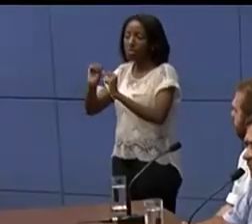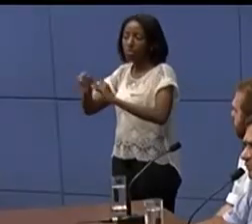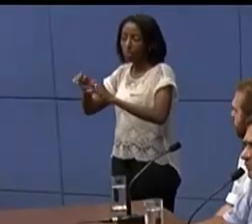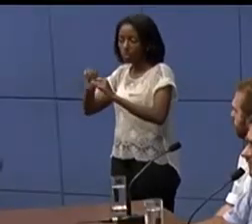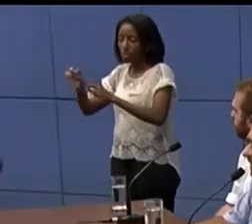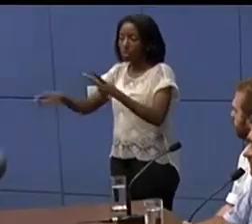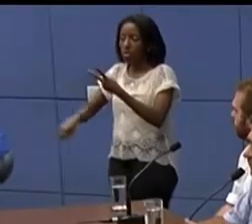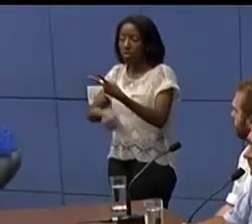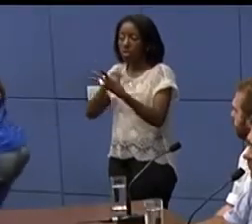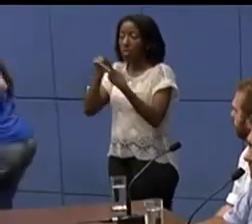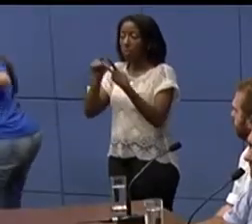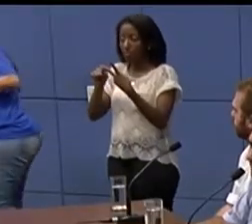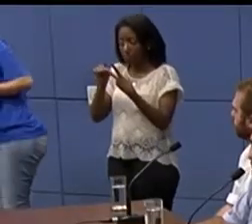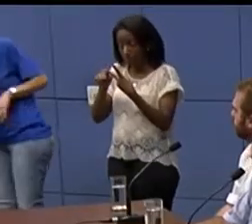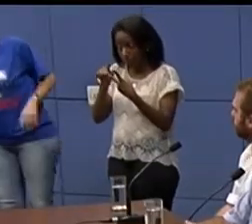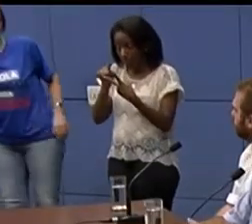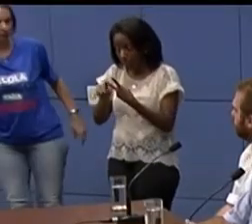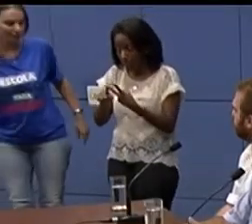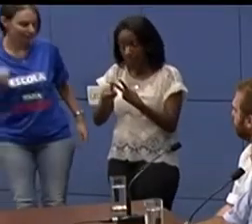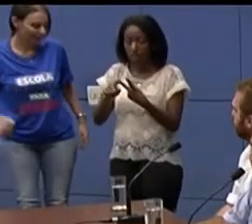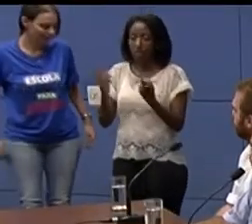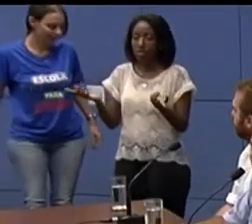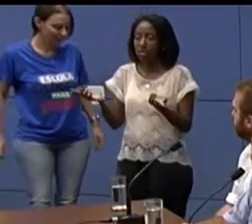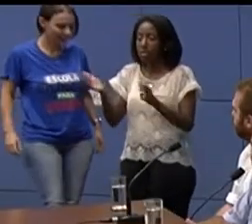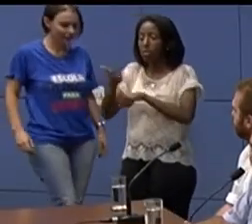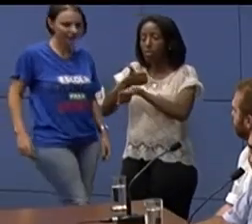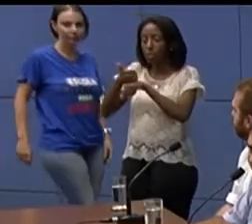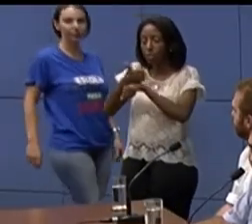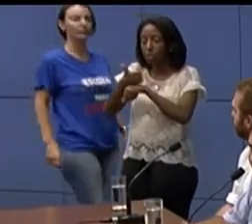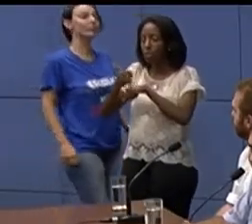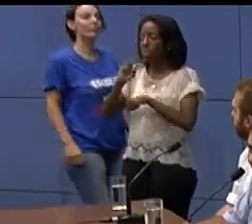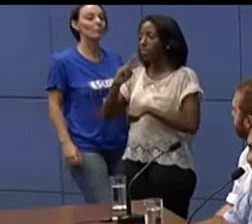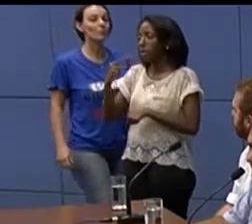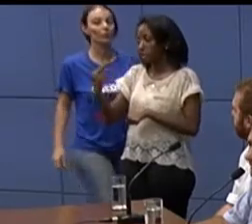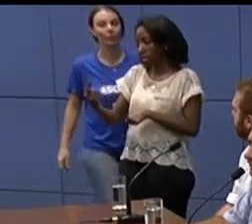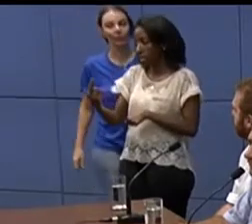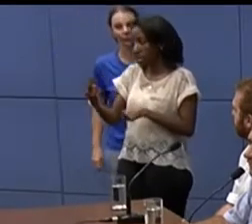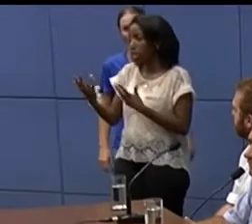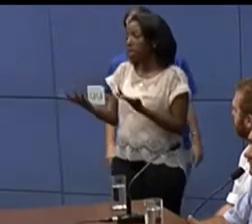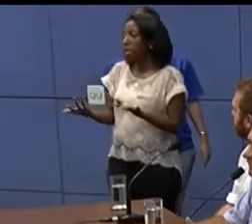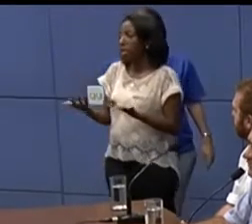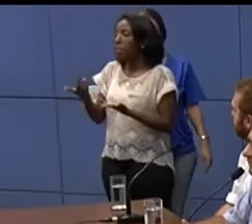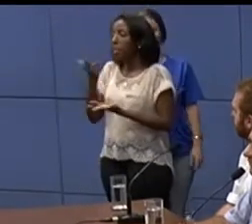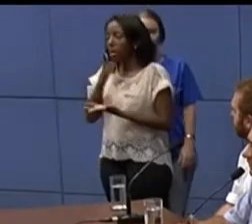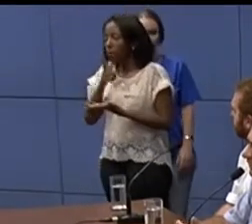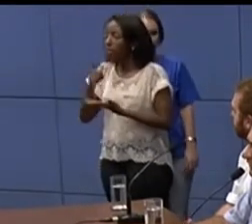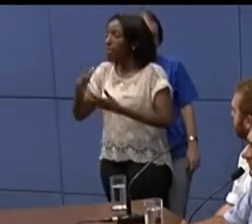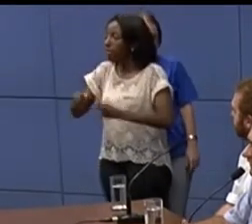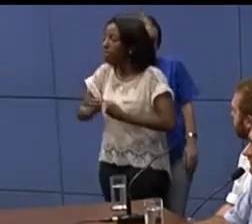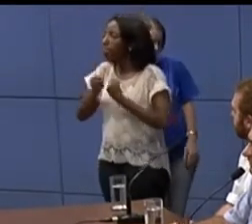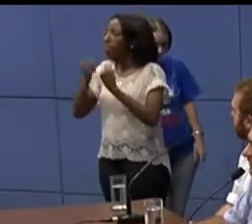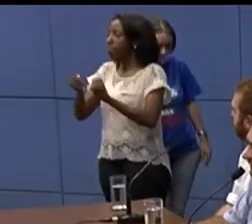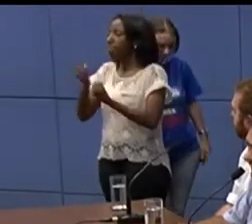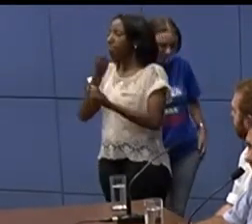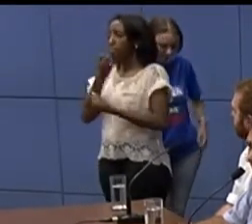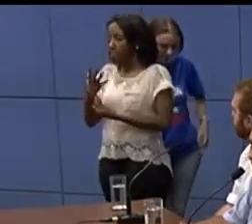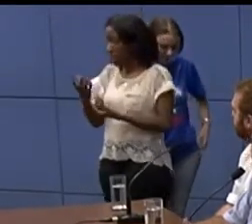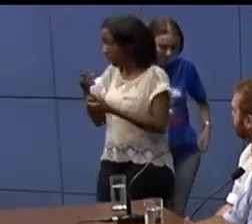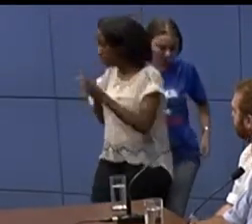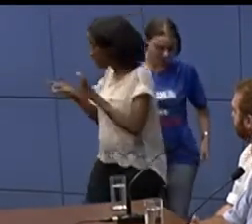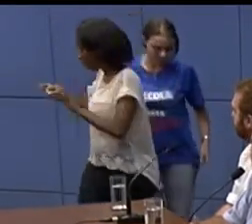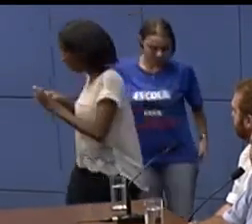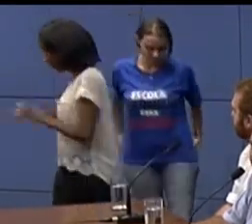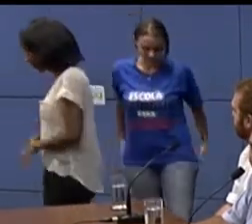elaborar estudo e o projeto que vai pegar força, que vai ser desenvolvido no sentido de produzir os avanços